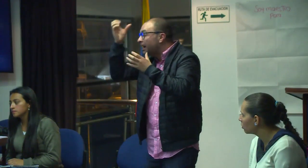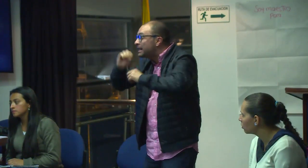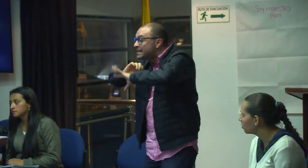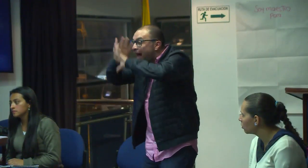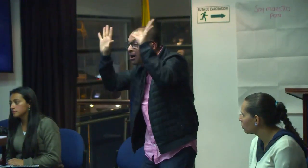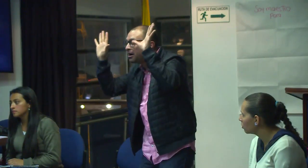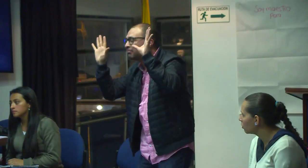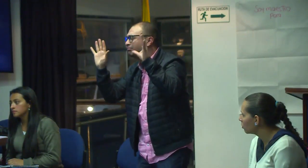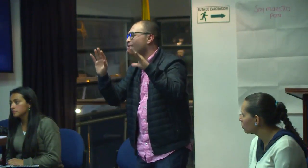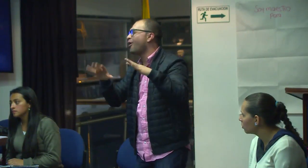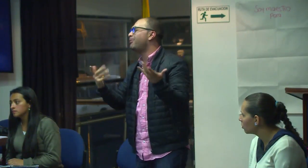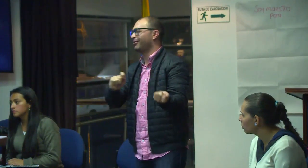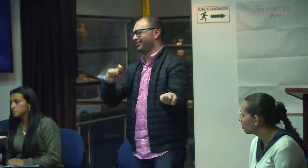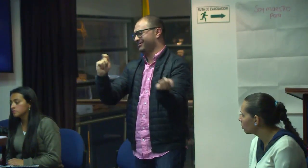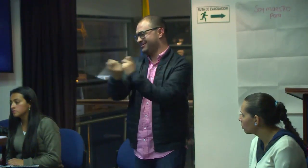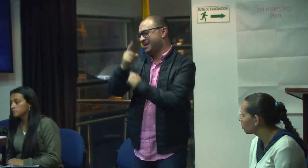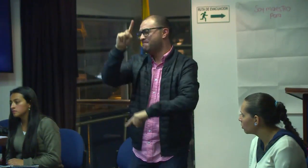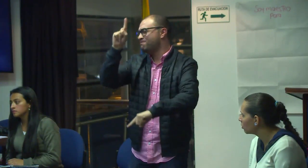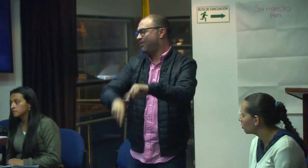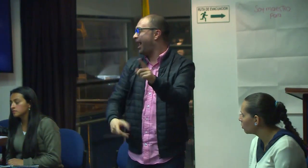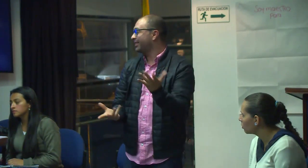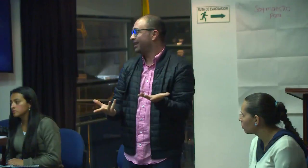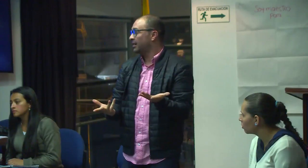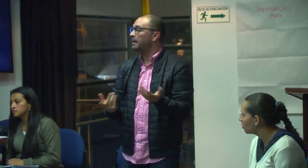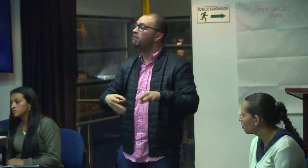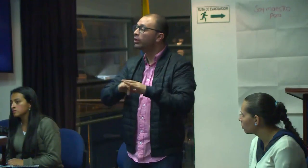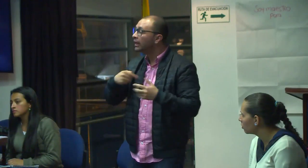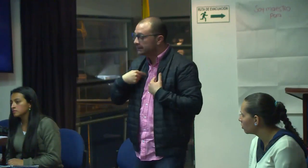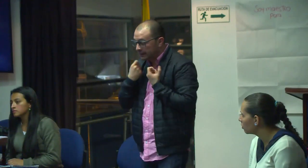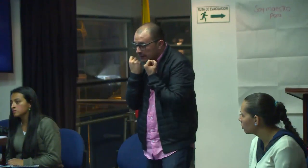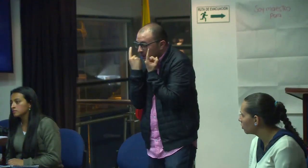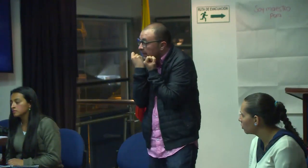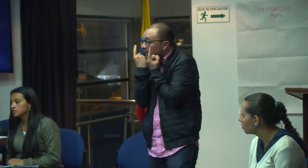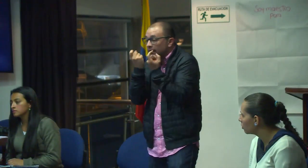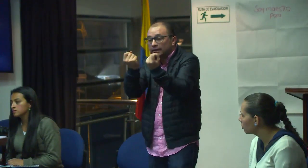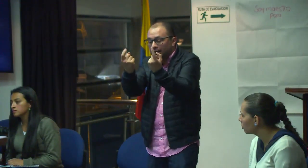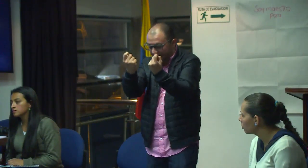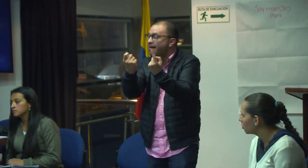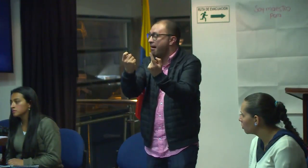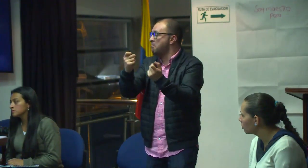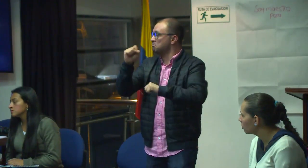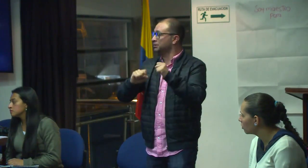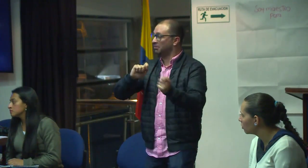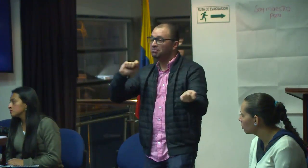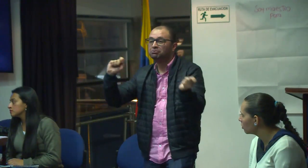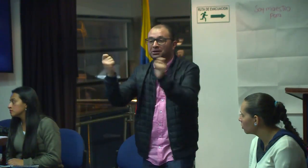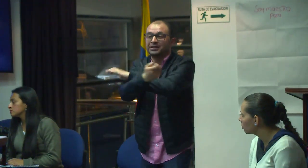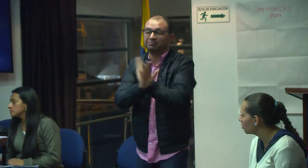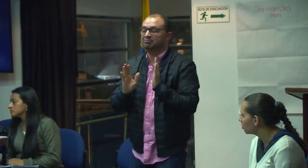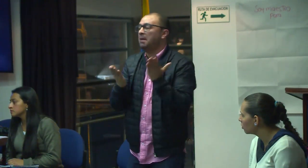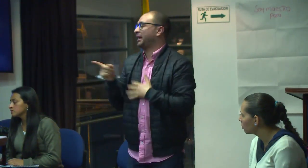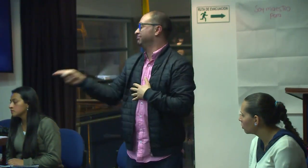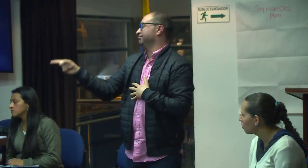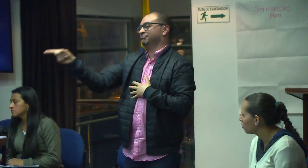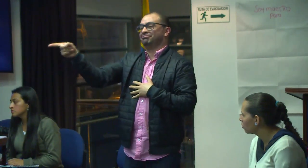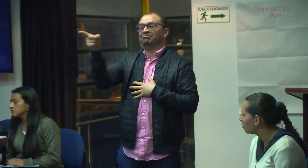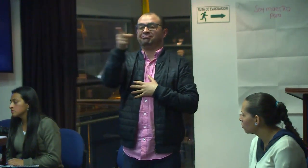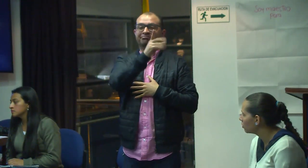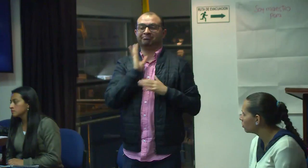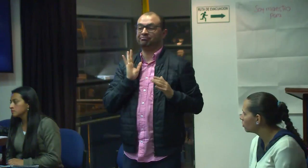alteridad? Ese tema de pensarnos que si la inclusión, que si los sujetos, yo lo que primero tengo que hacer es